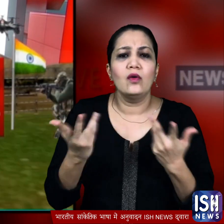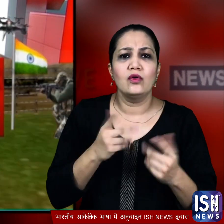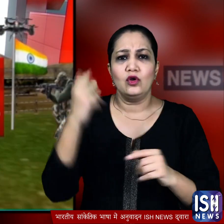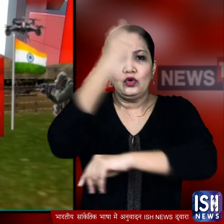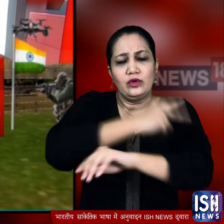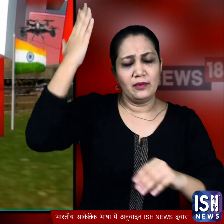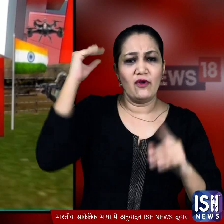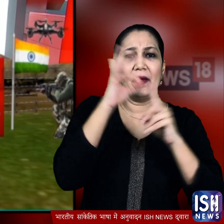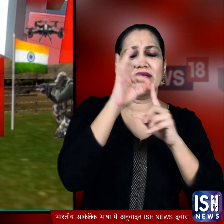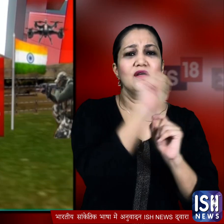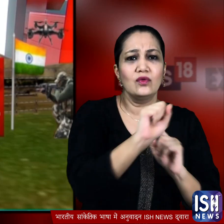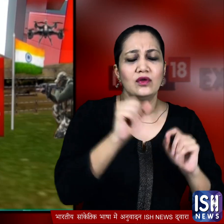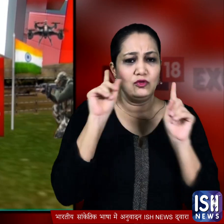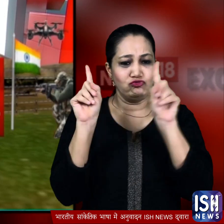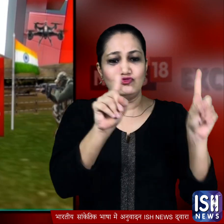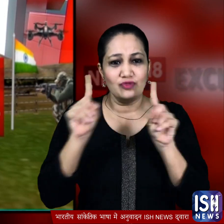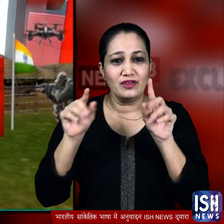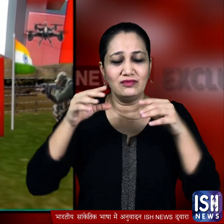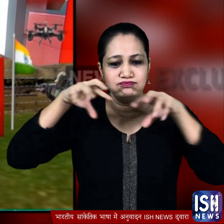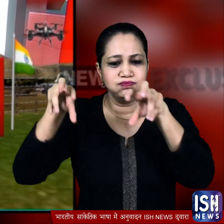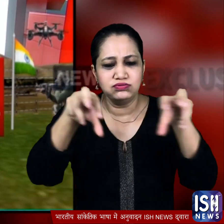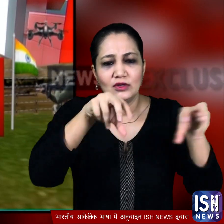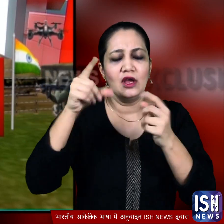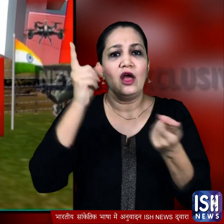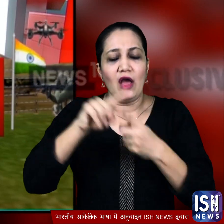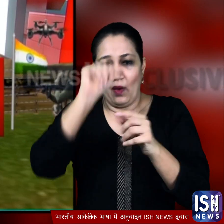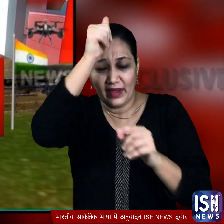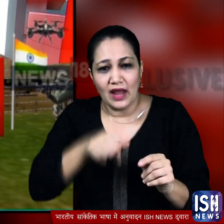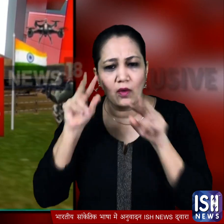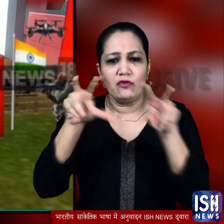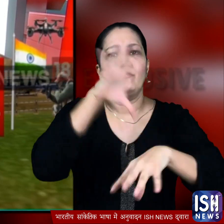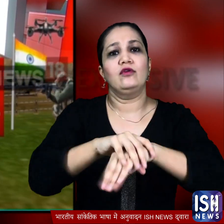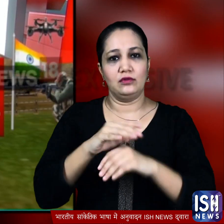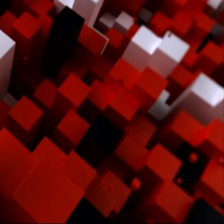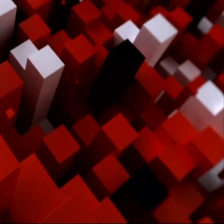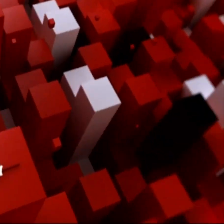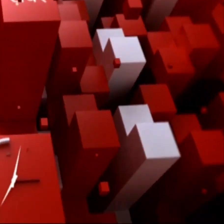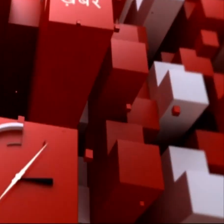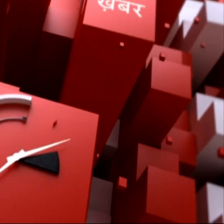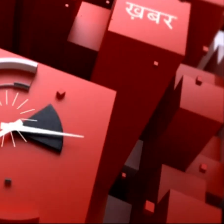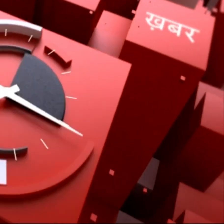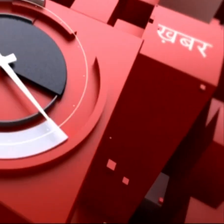चला जब 2 दिन पहले पाकिस्तानी सेना का एक ड्रोन भारतीय इलाके में रेकी करता पकड़ा गया था।